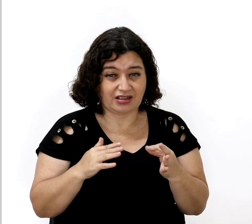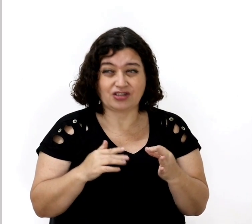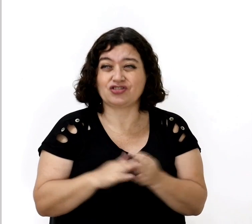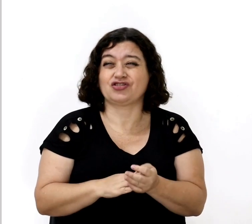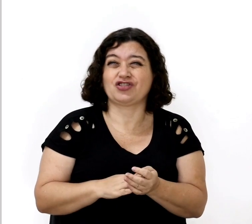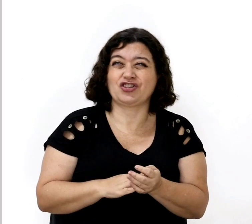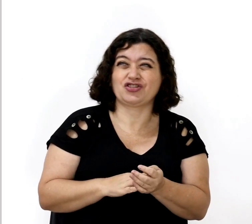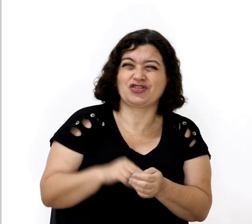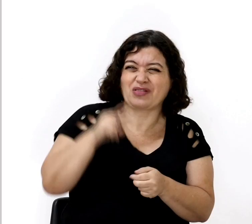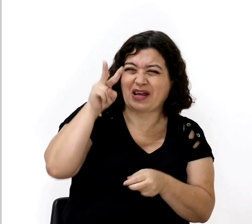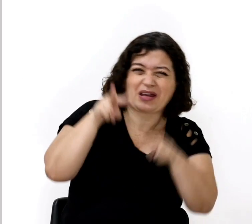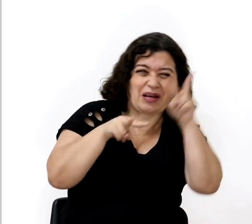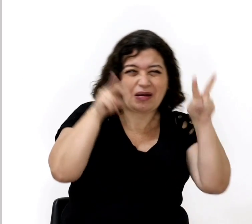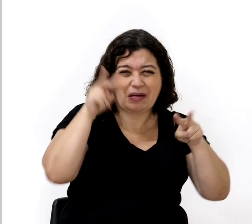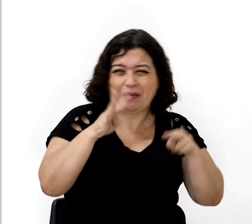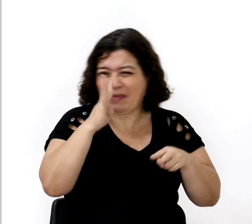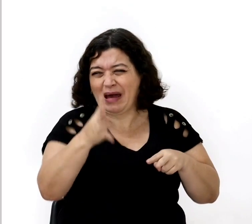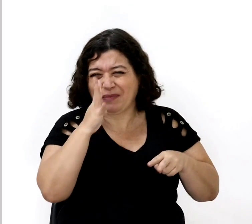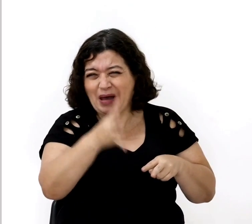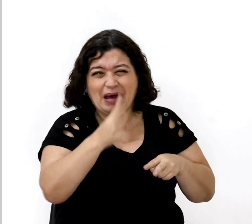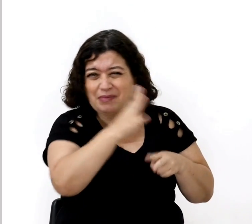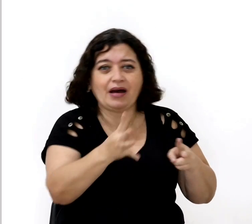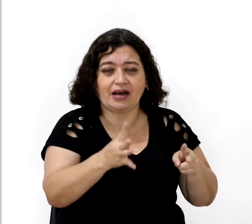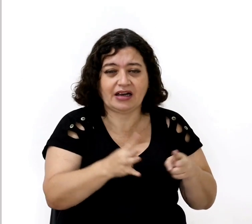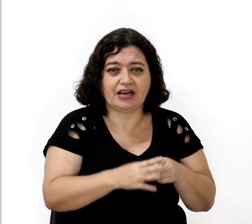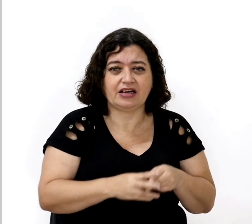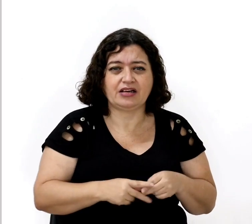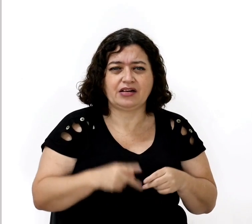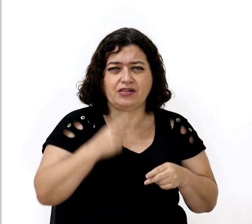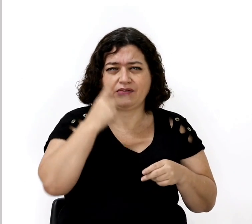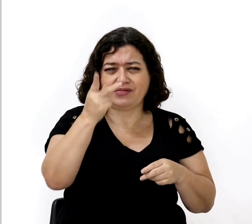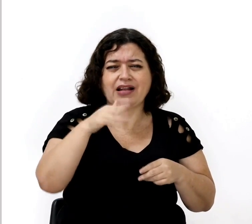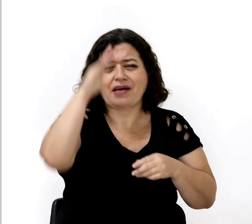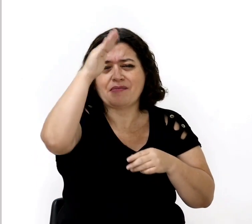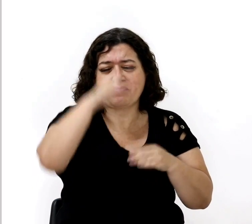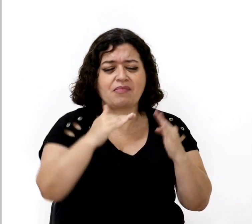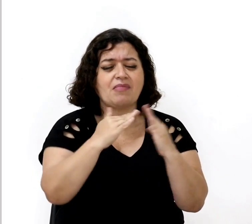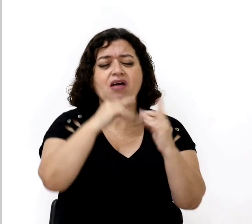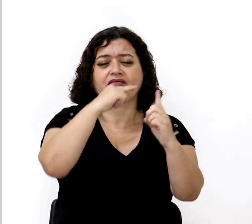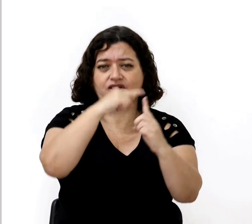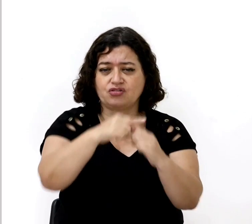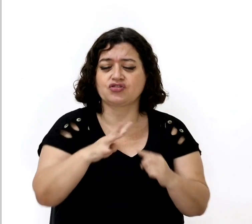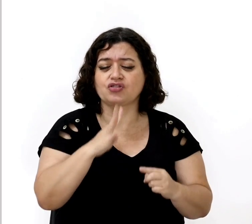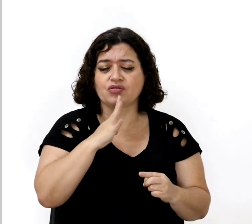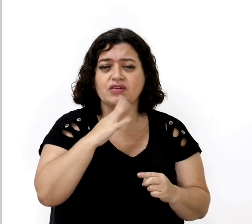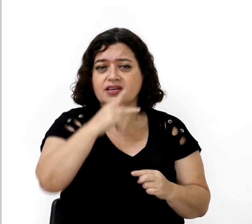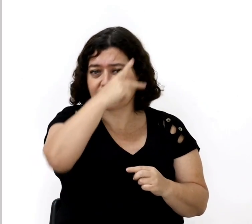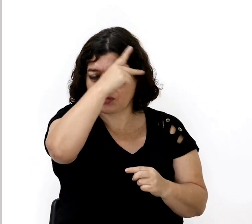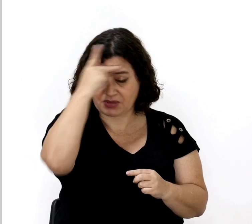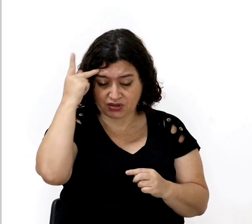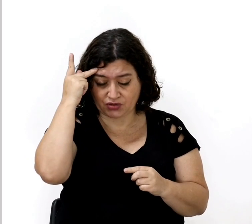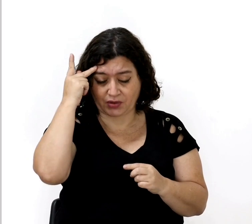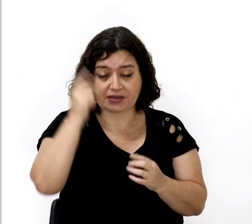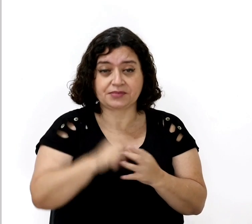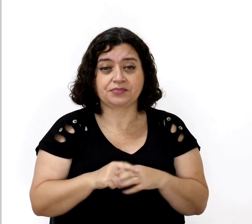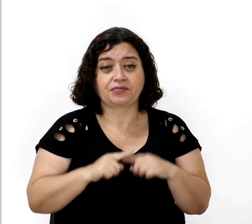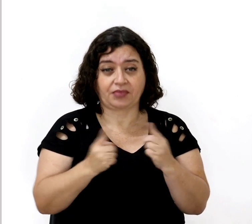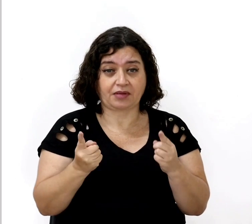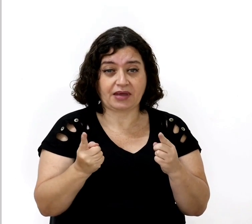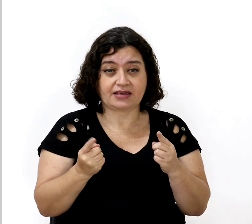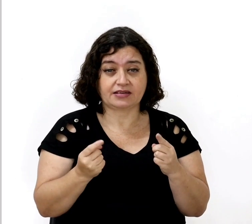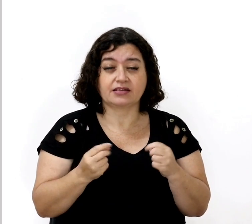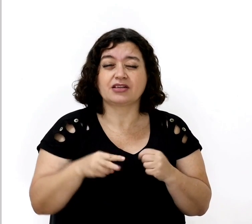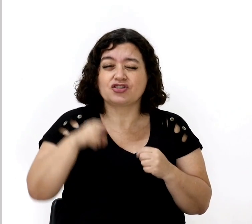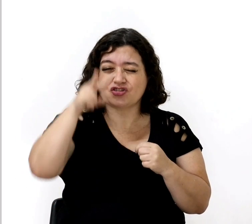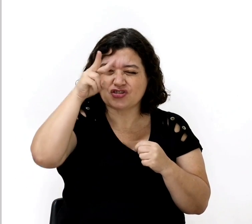igreja. Sim. Até em demasia. Tem gente que gosta de falar mal da igreja, criticar a igreja. Eu conheço algumas pessoas assim. Se a gente